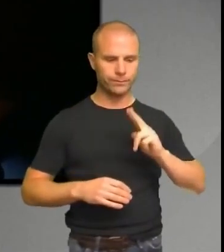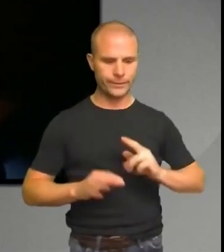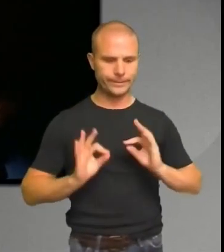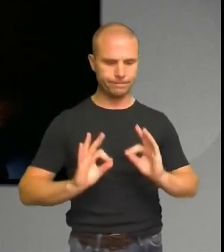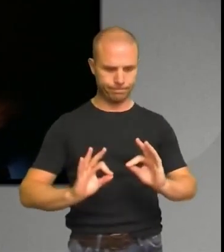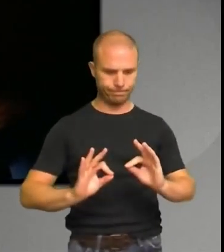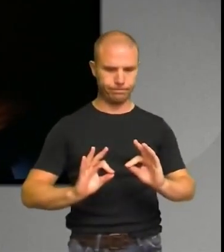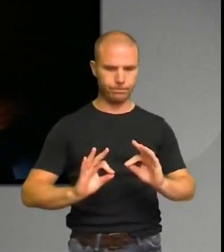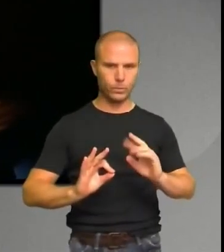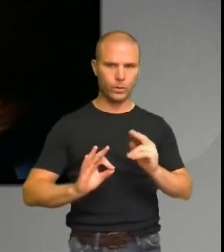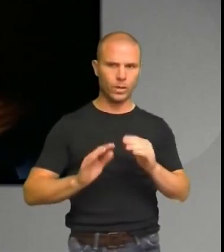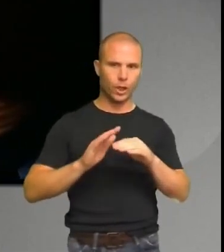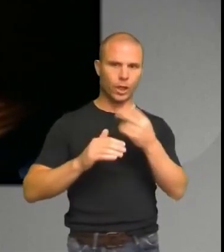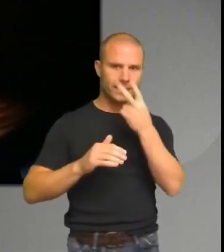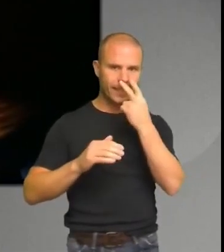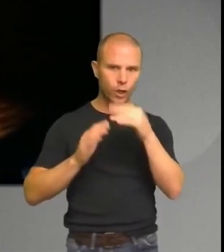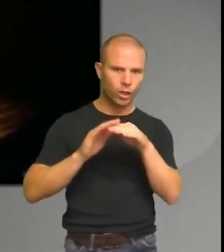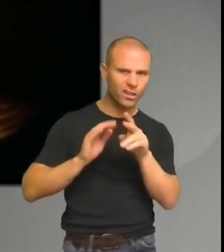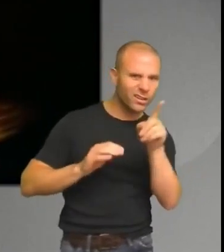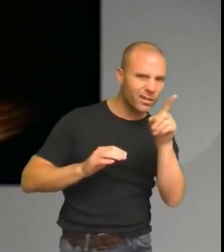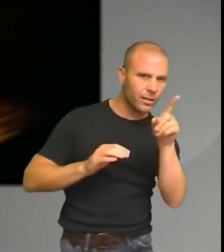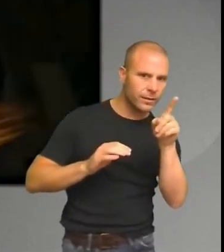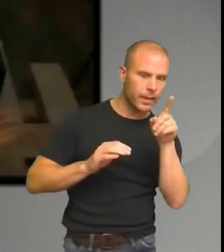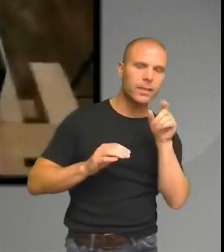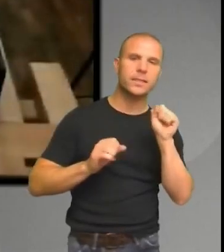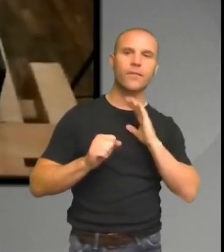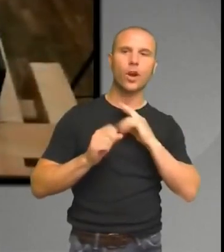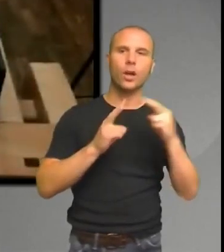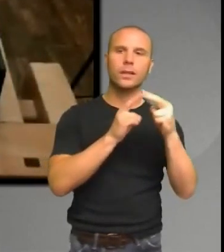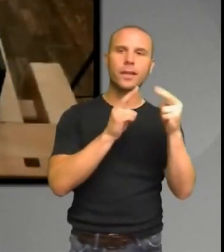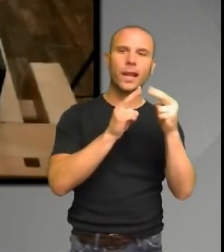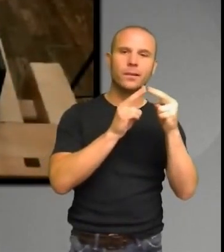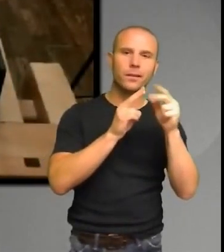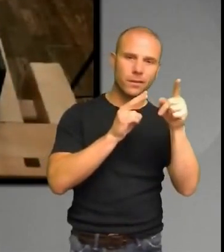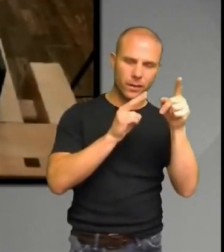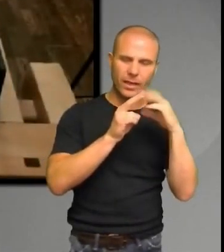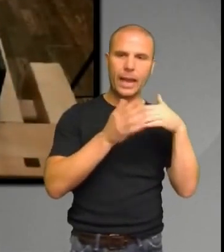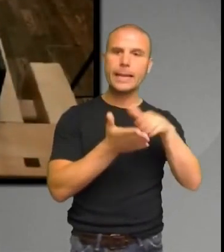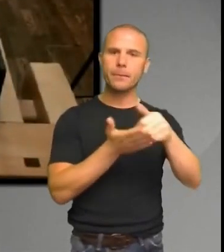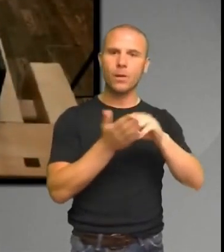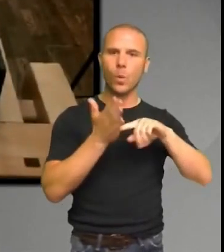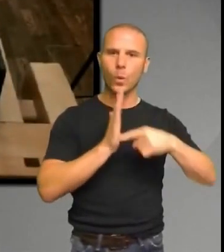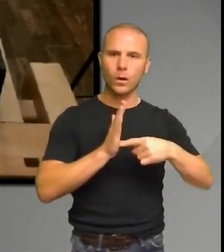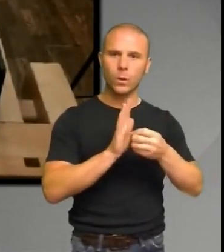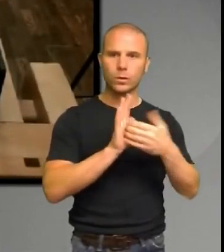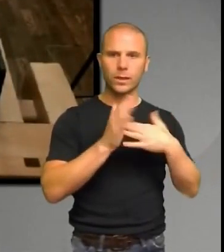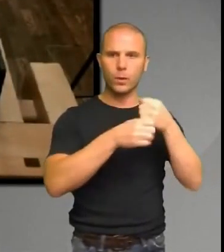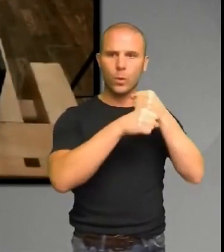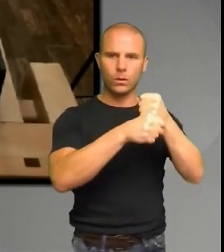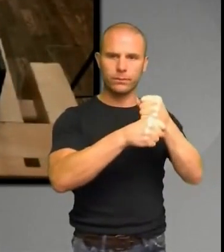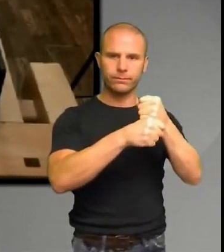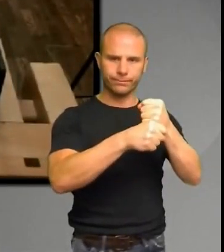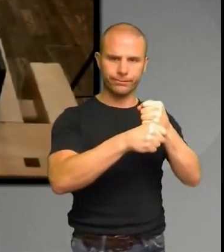Få uppe i höger där ser ni då, där ska nätagget sitta. Och den limmar vi ganska rejält. För att den ska hålla.